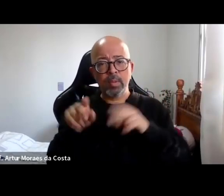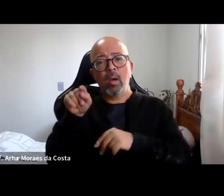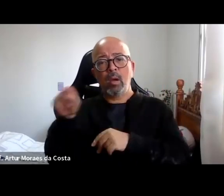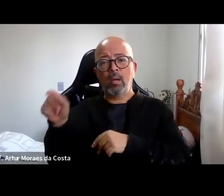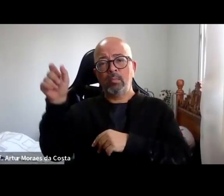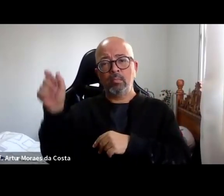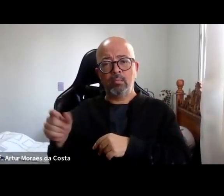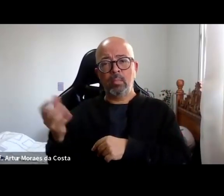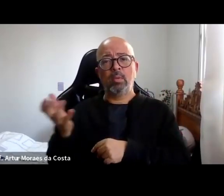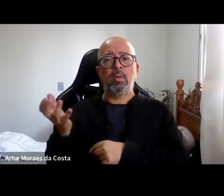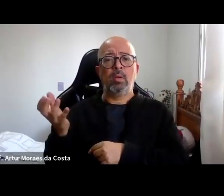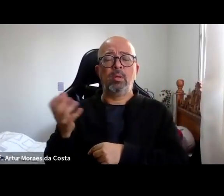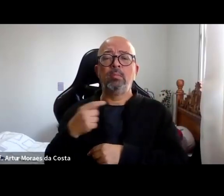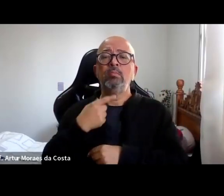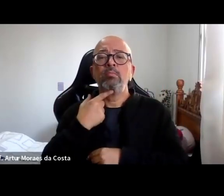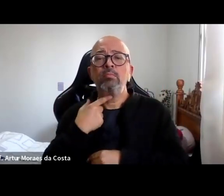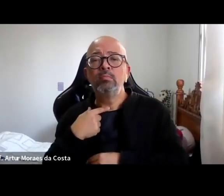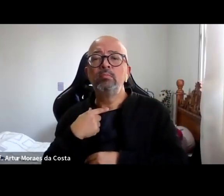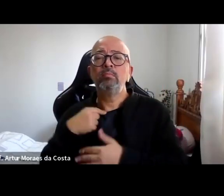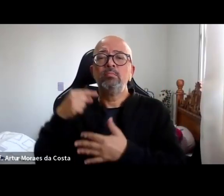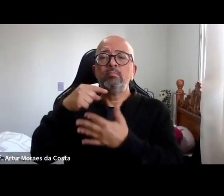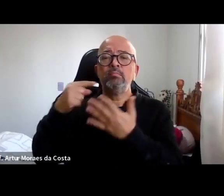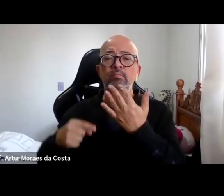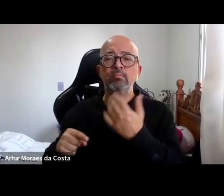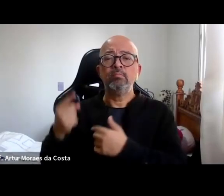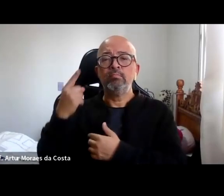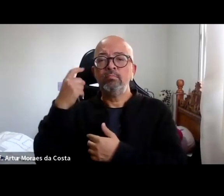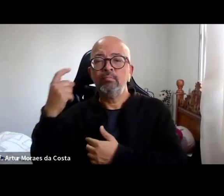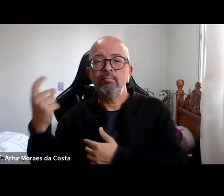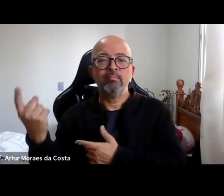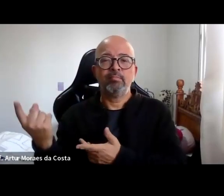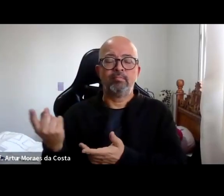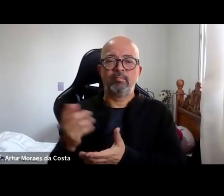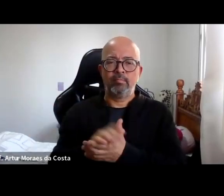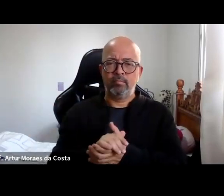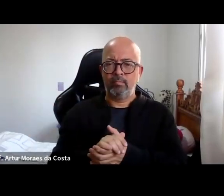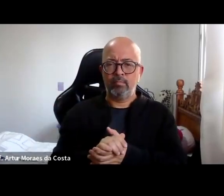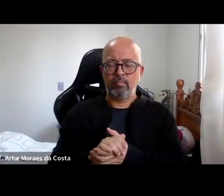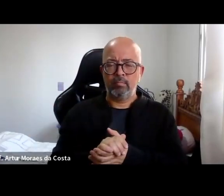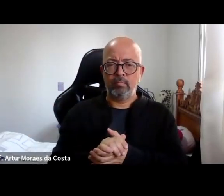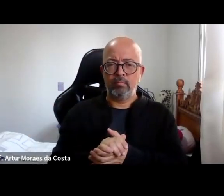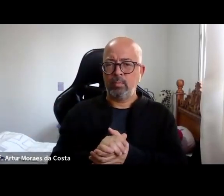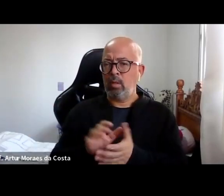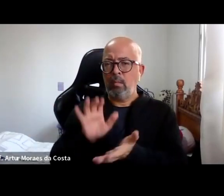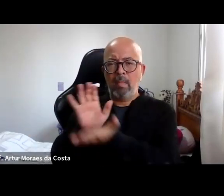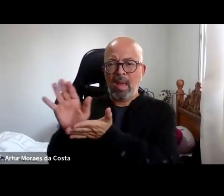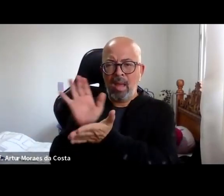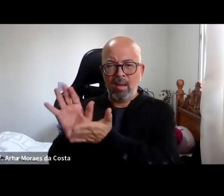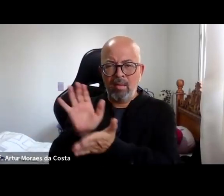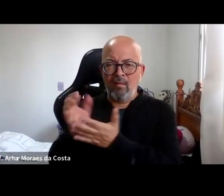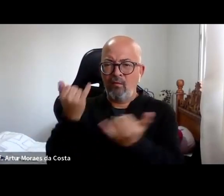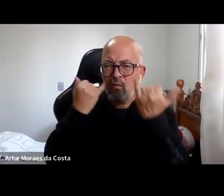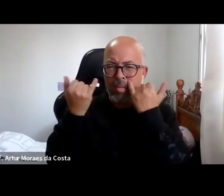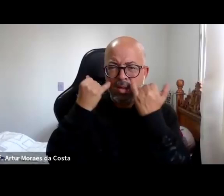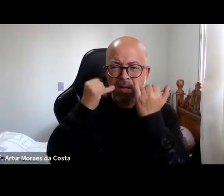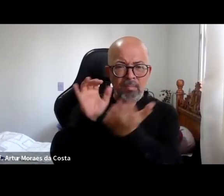eh No se le debe sobrecargar con con un exceso de información y y la forma de saberlo